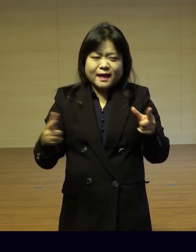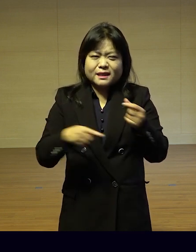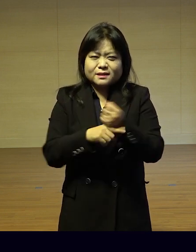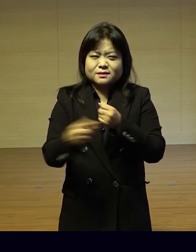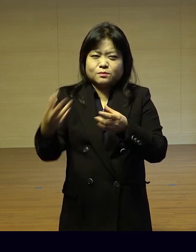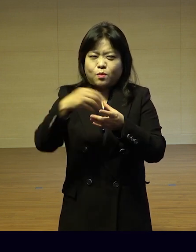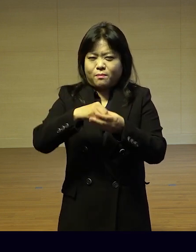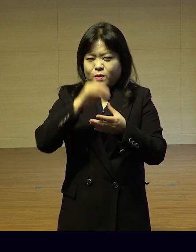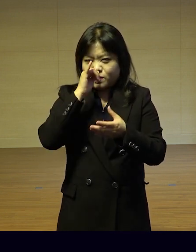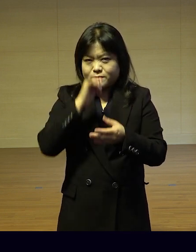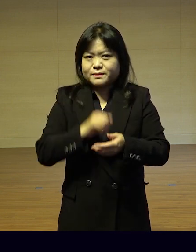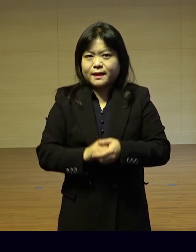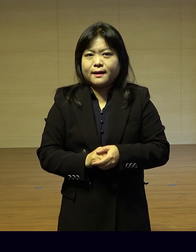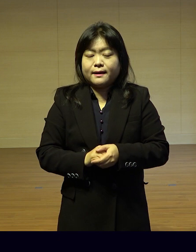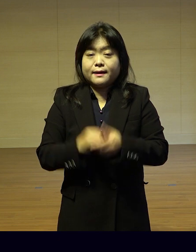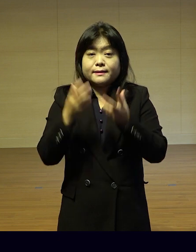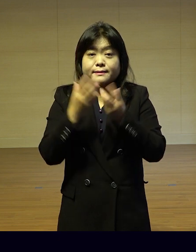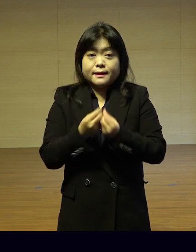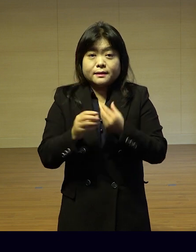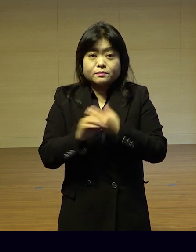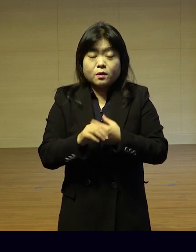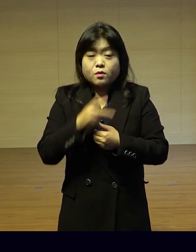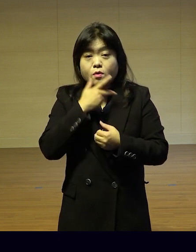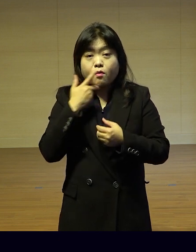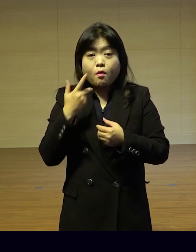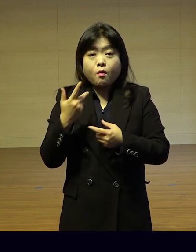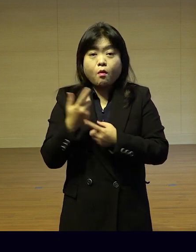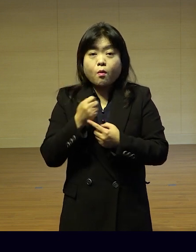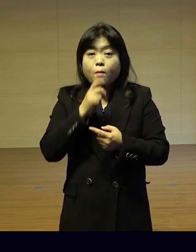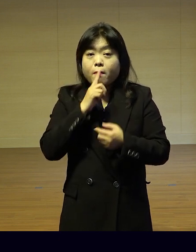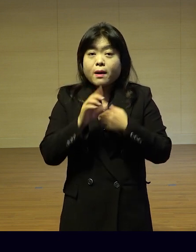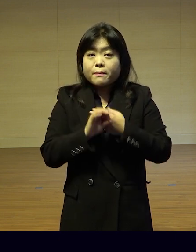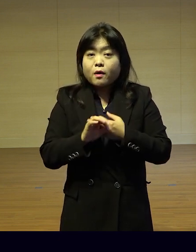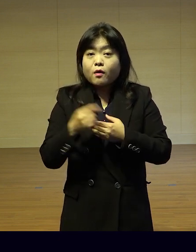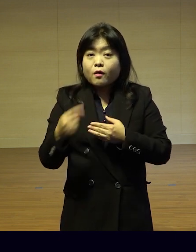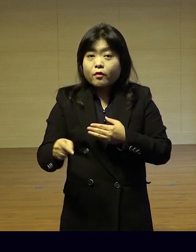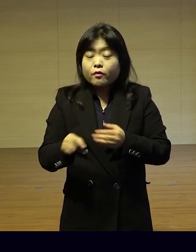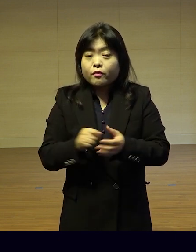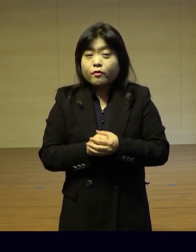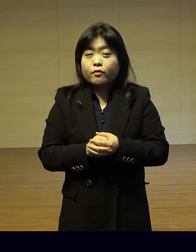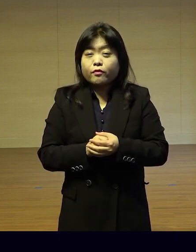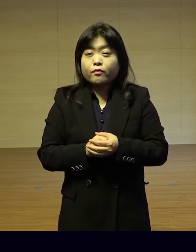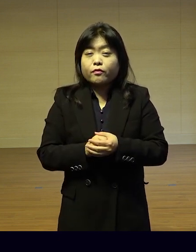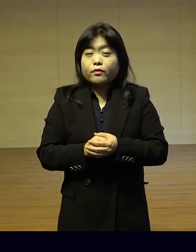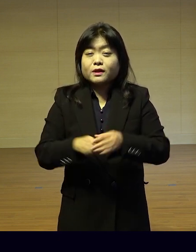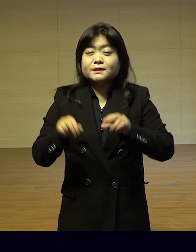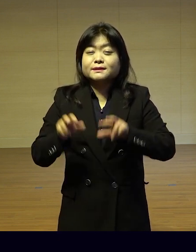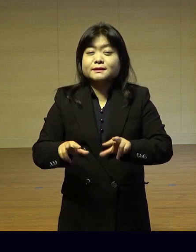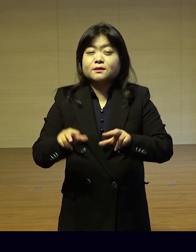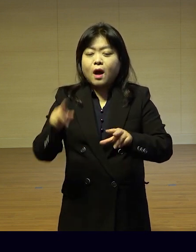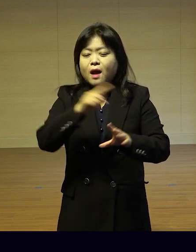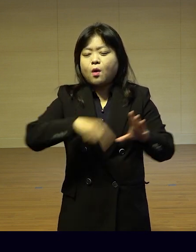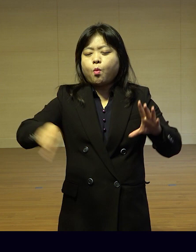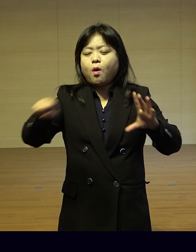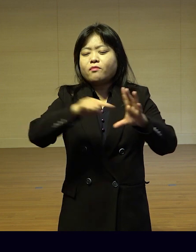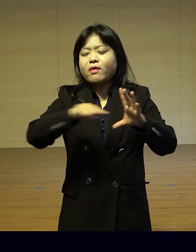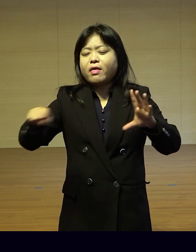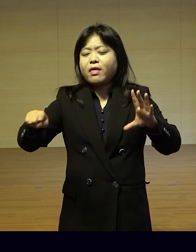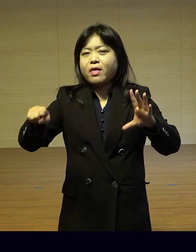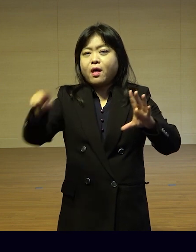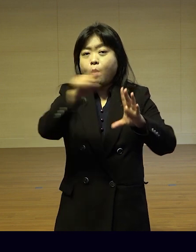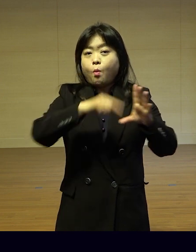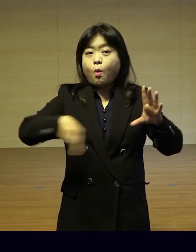포함하고 있습니다. 예를 들면 영어로 원의 지름, 직경을